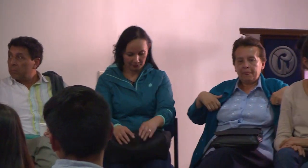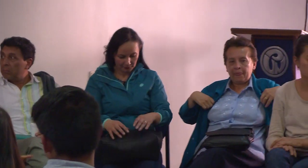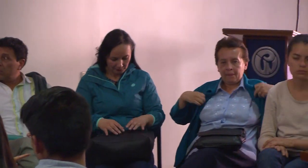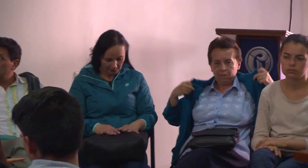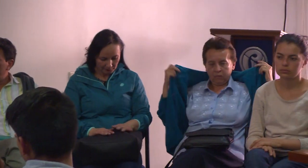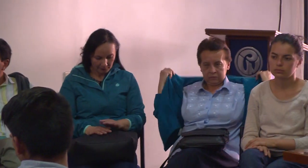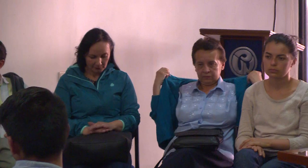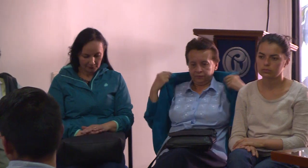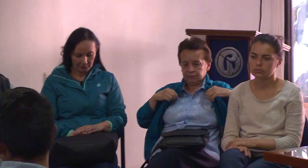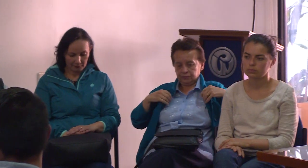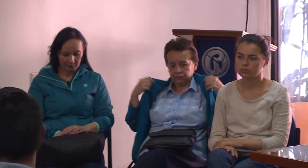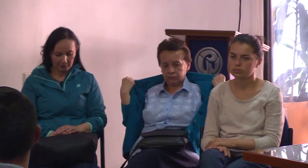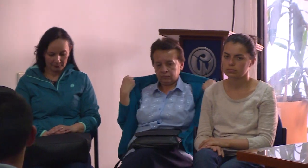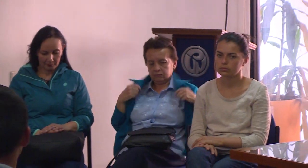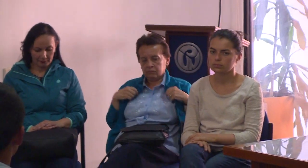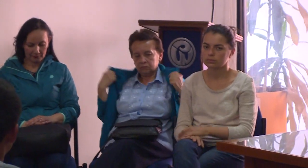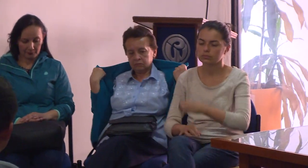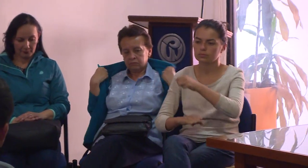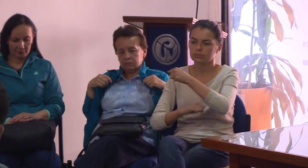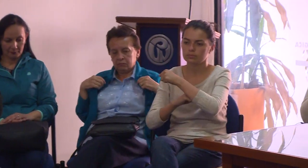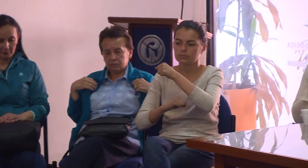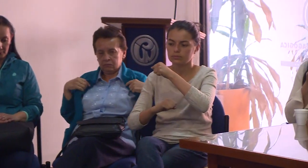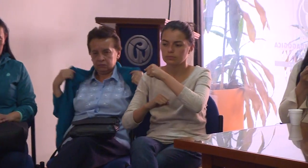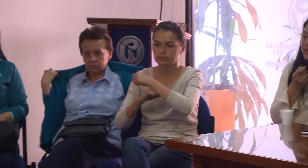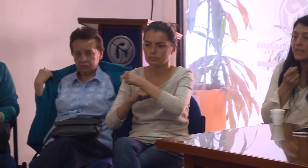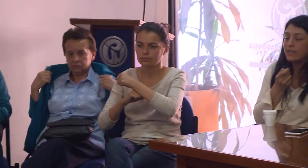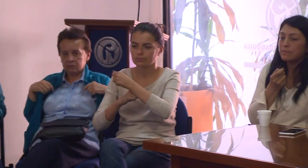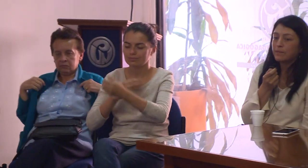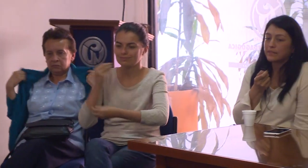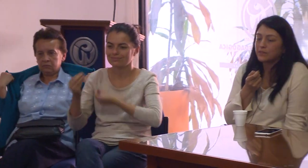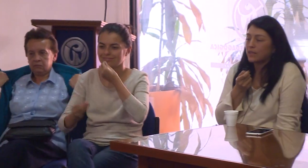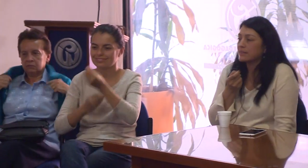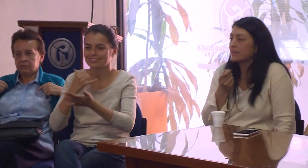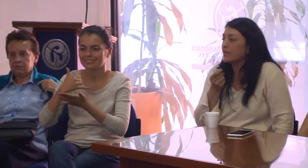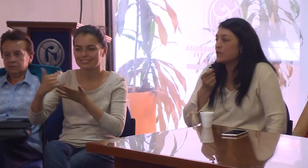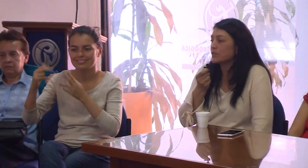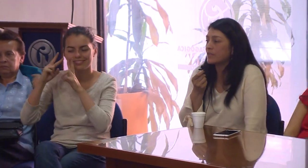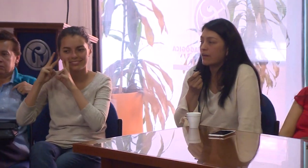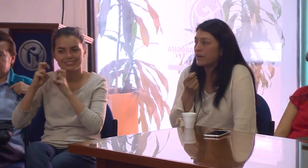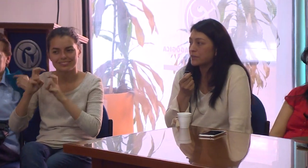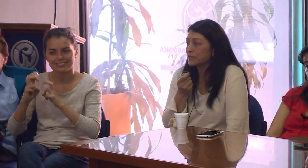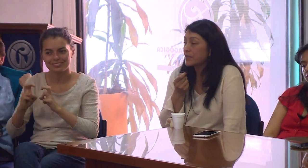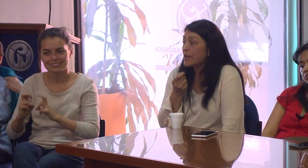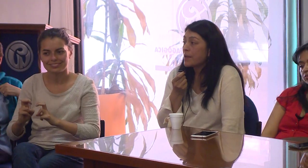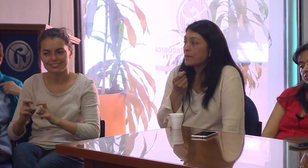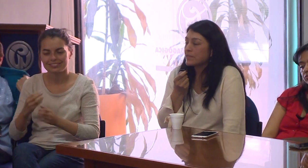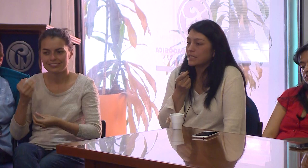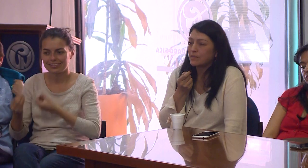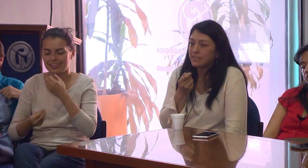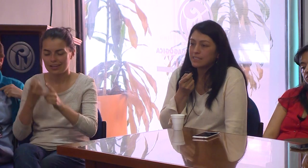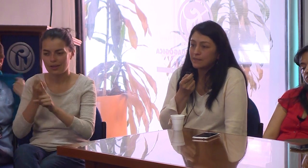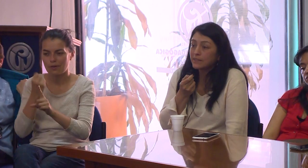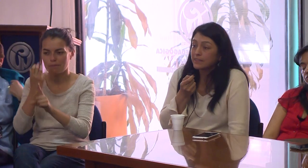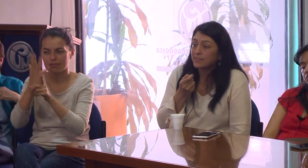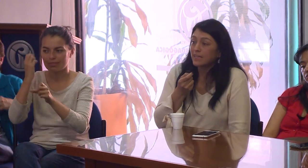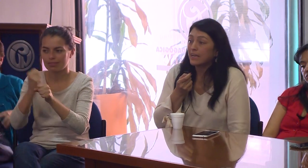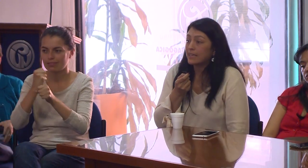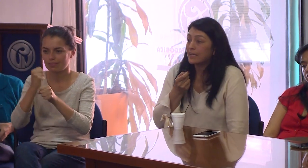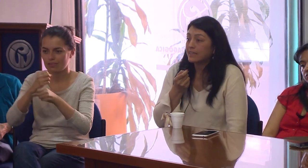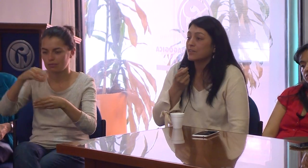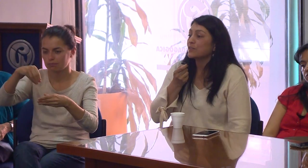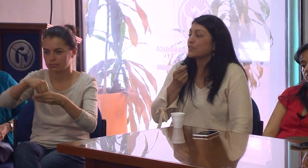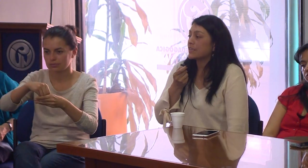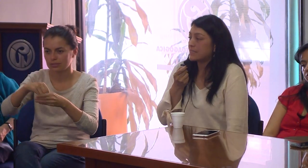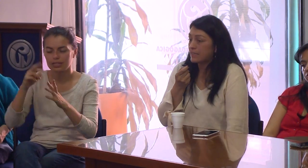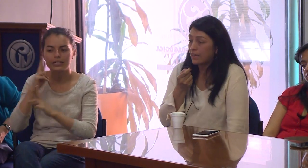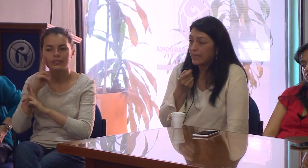Pues algo fundamental que pues, ha direccionado la línea y el impacto que han tenido los trabajos pues es precisamente llegar